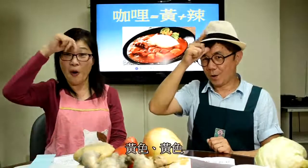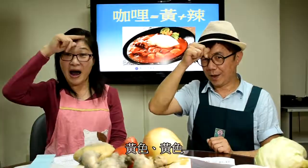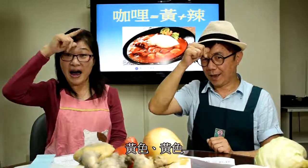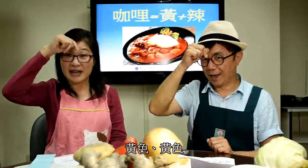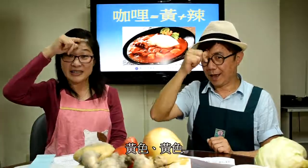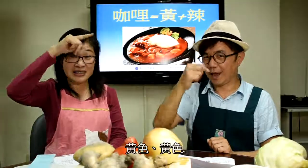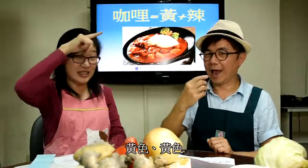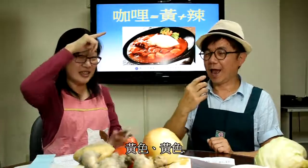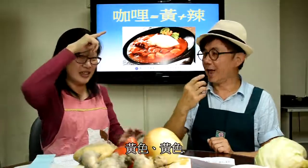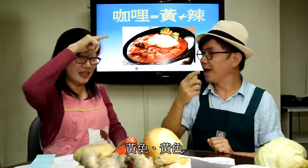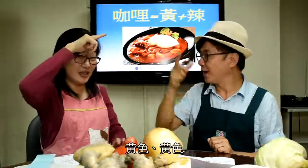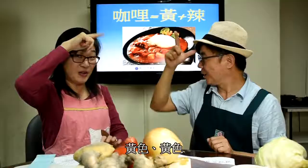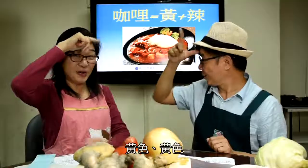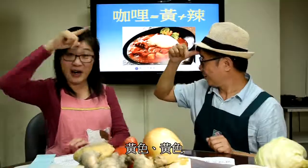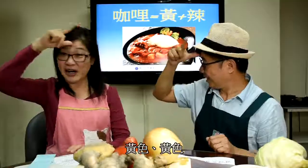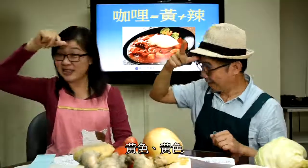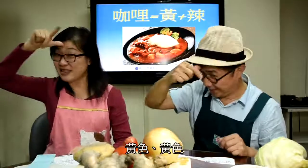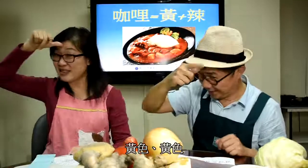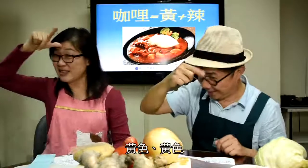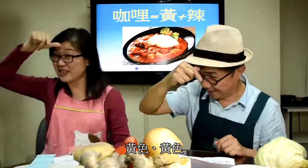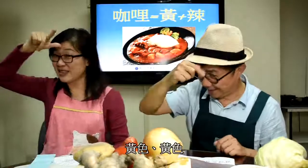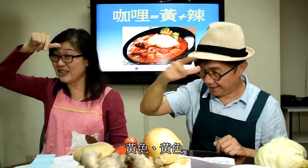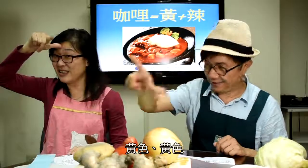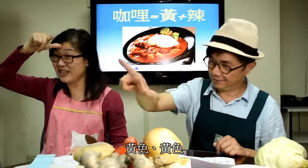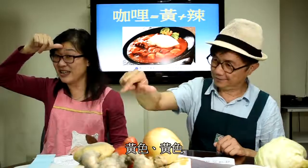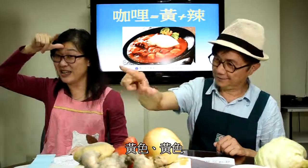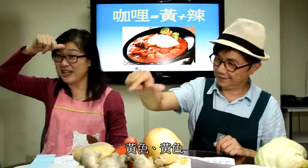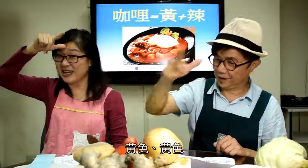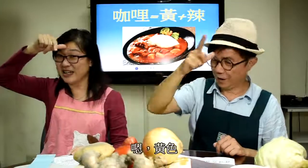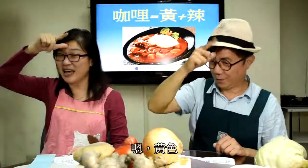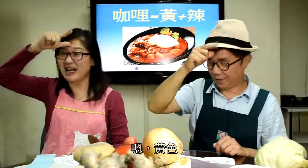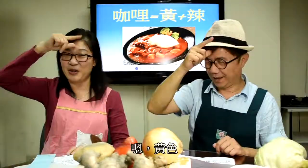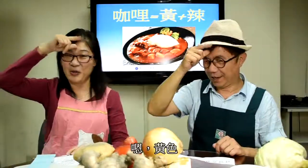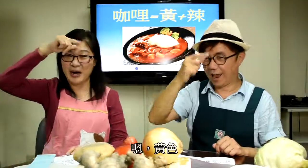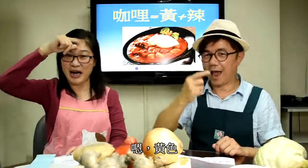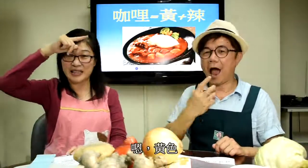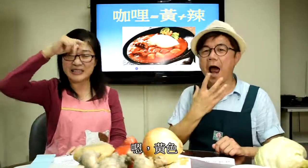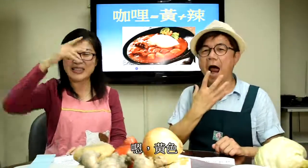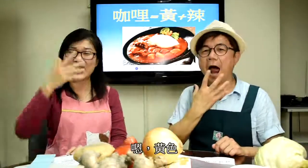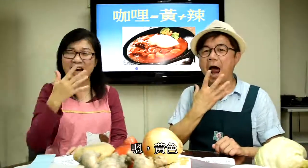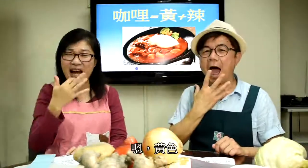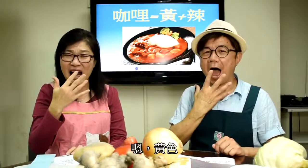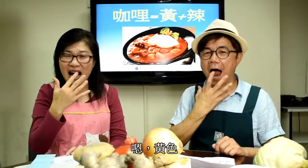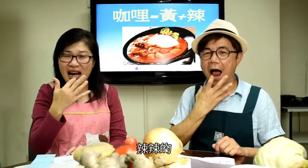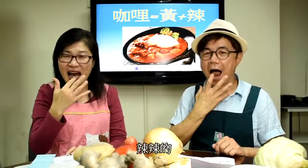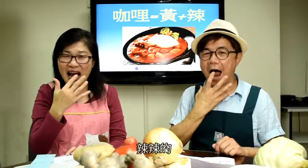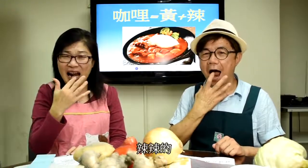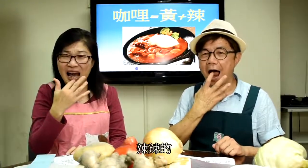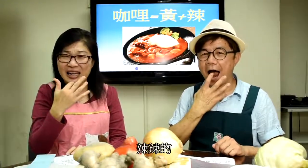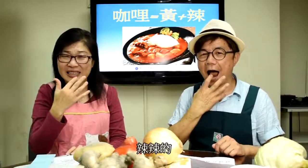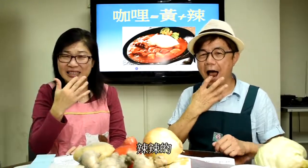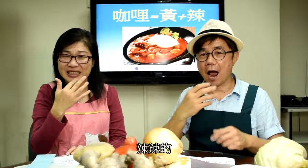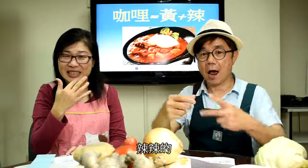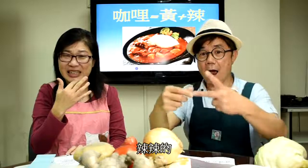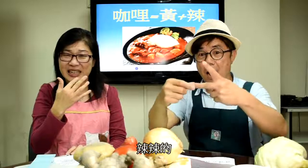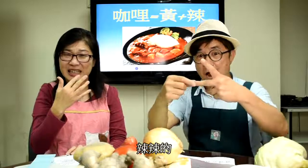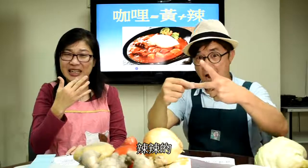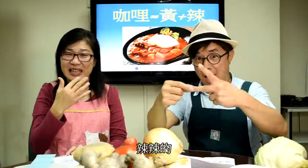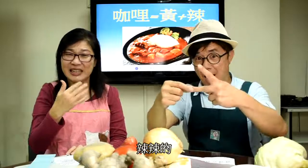黄色，黄色，哎，黄色，辣辣的。第二